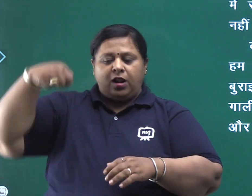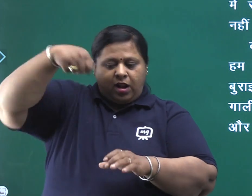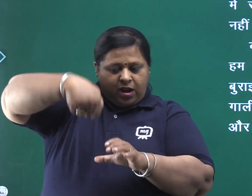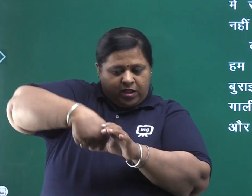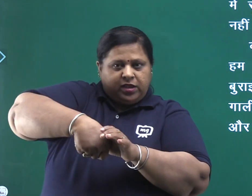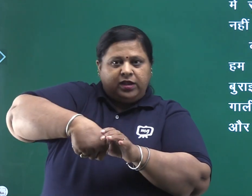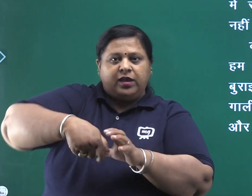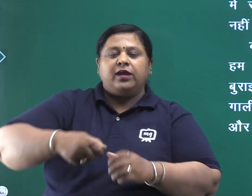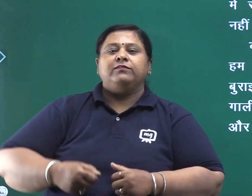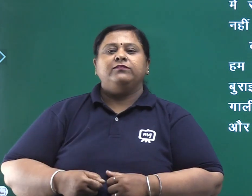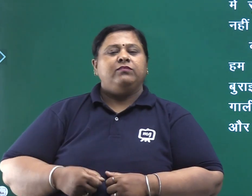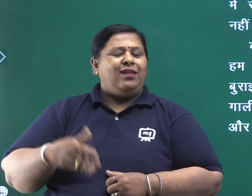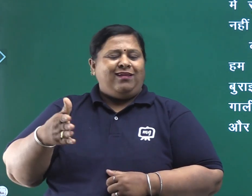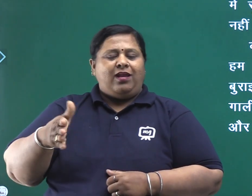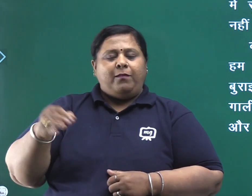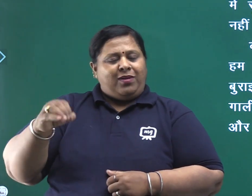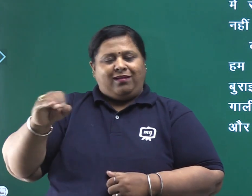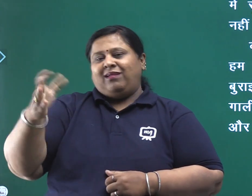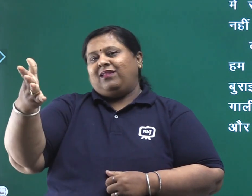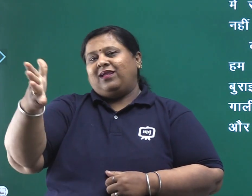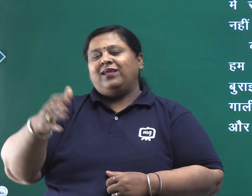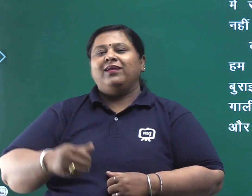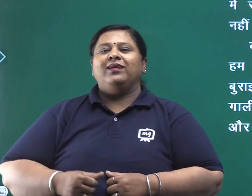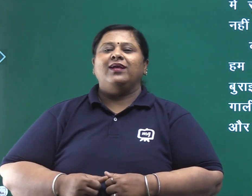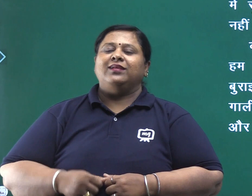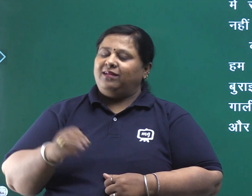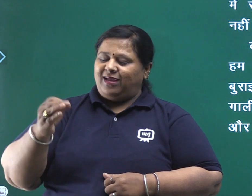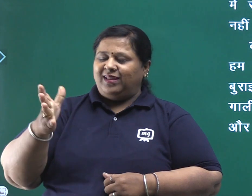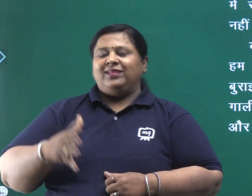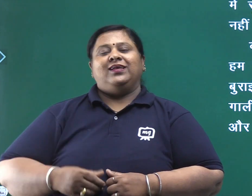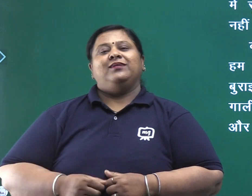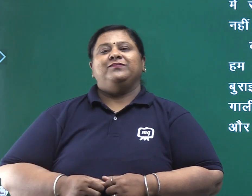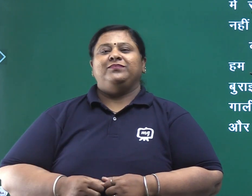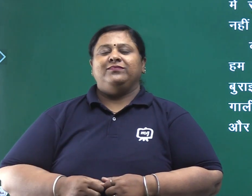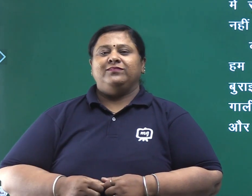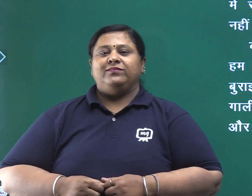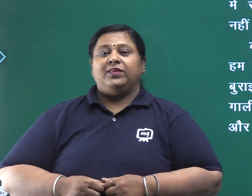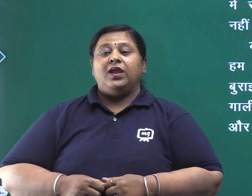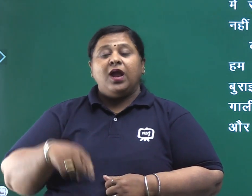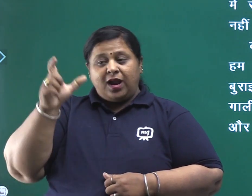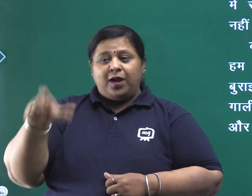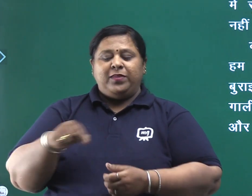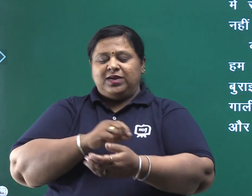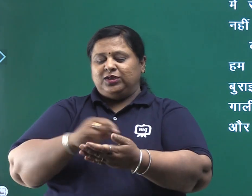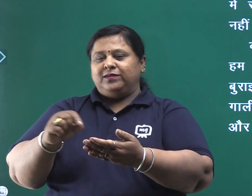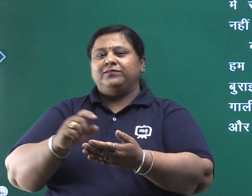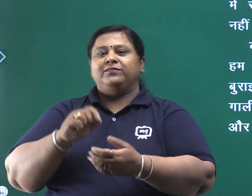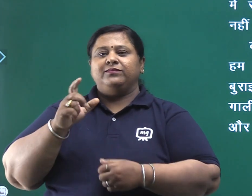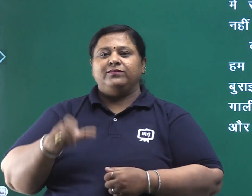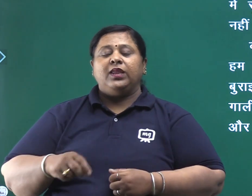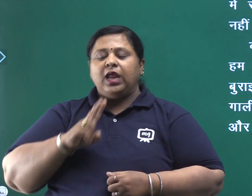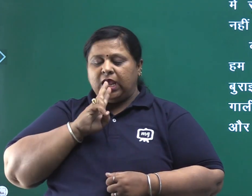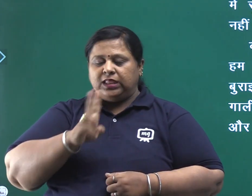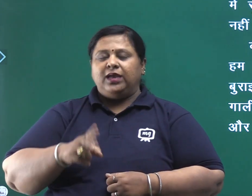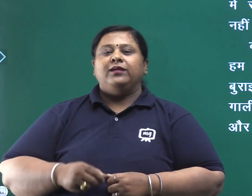रखी गई है यह मायने नहीं रखता। कबीर जी